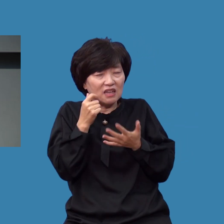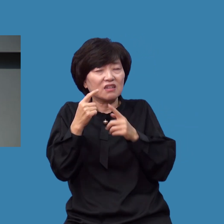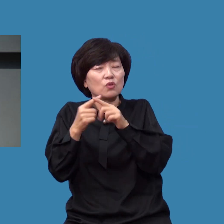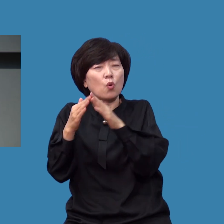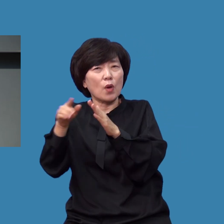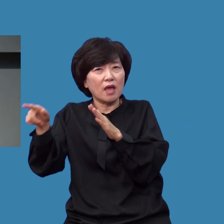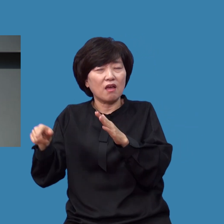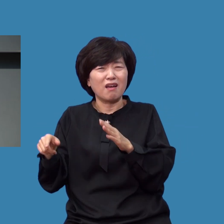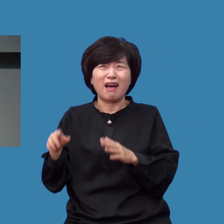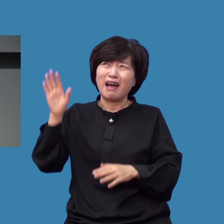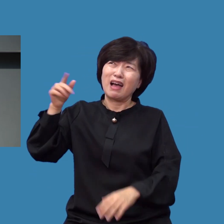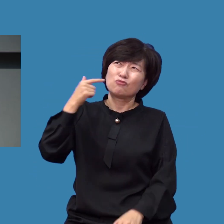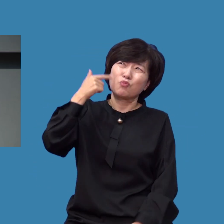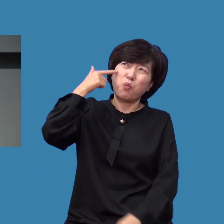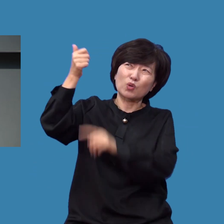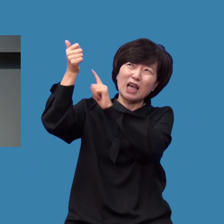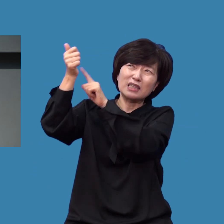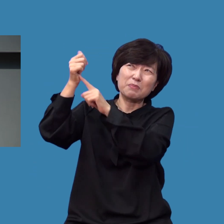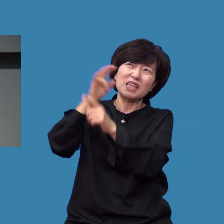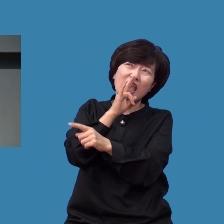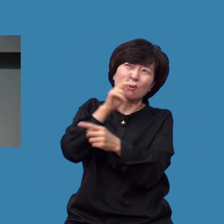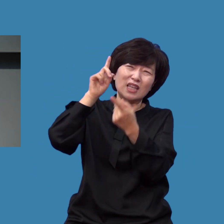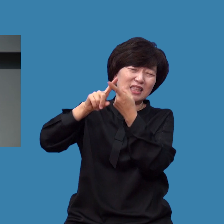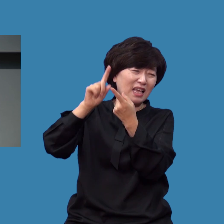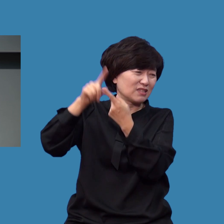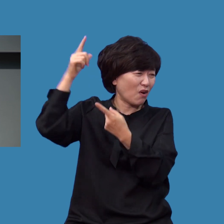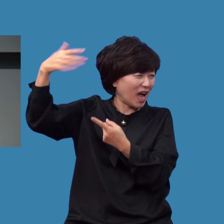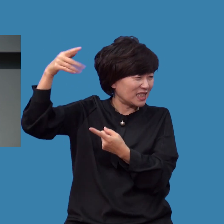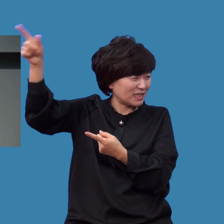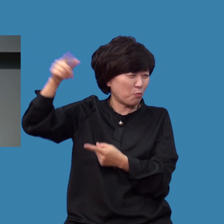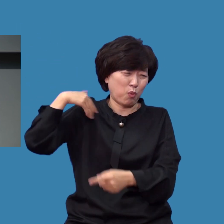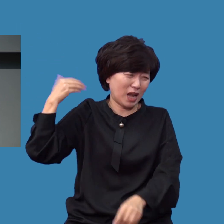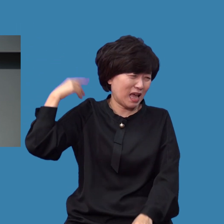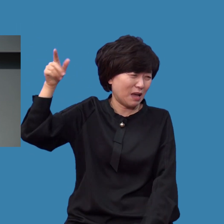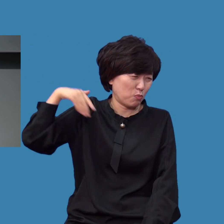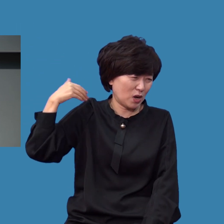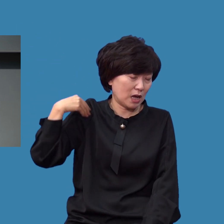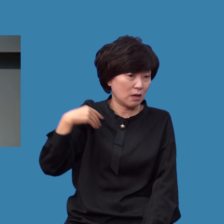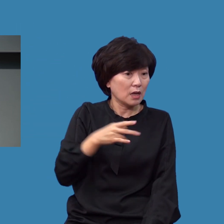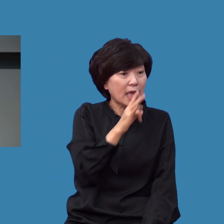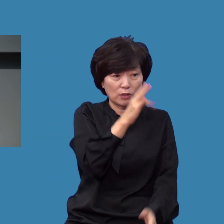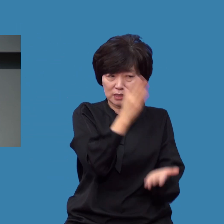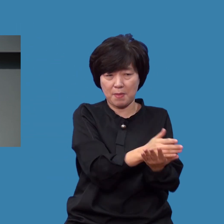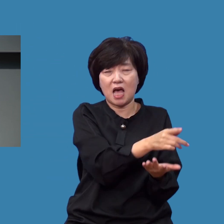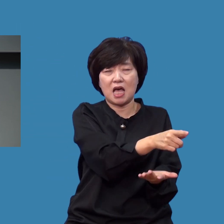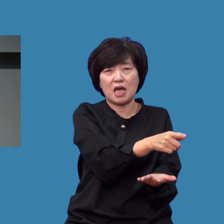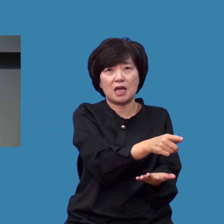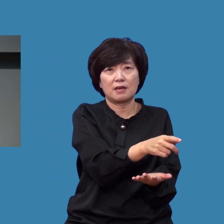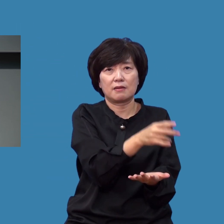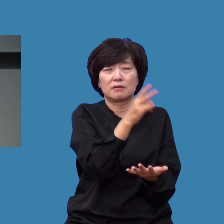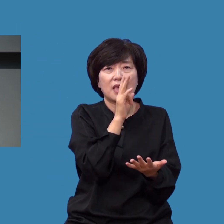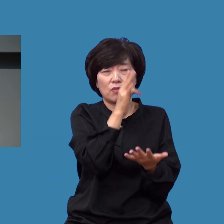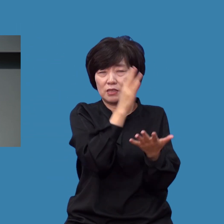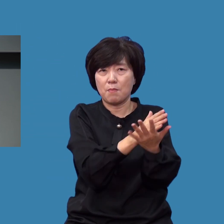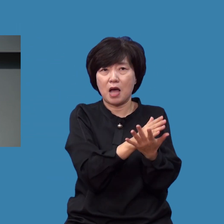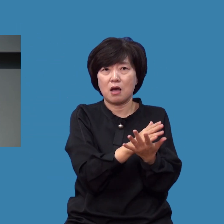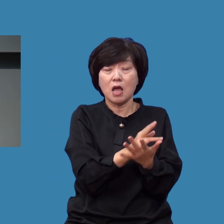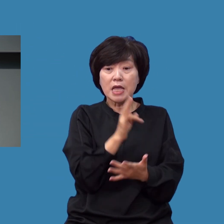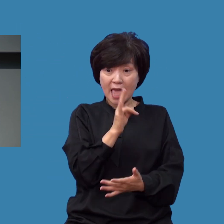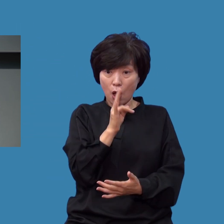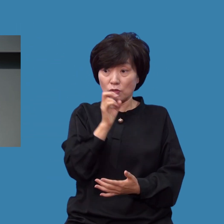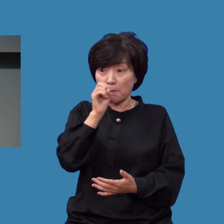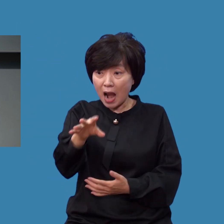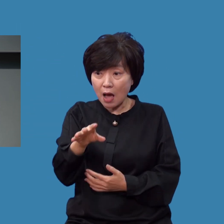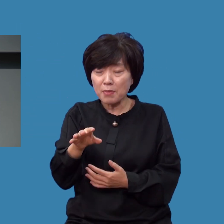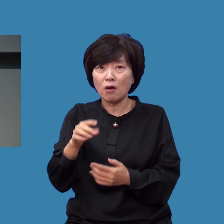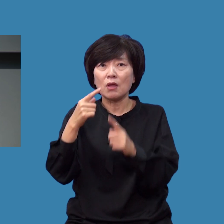대해서 그게 아직 열려 계시지 않았어, 그러면 하지 않는 게 성경적인 원리야. 왜냐하면 하면 교회가 깨지거든.